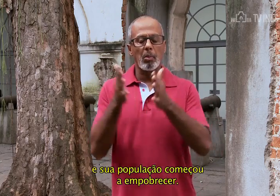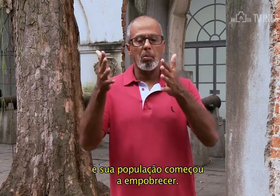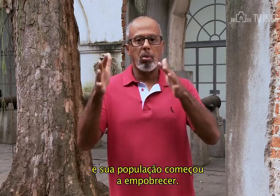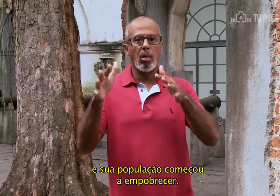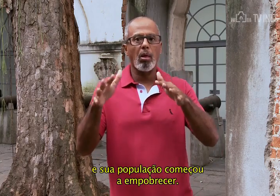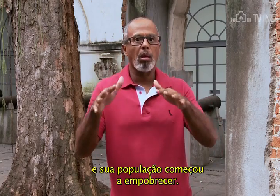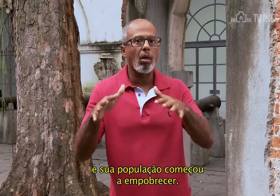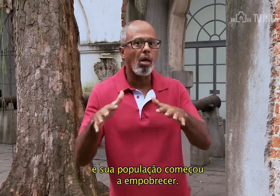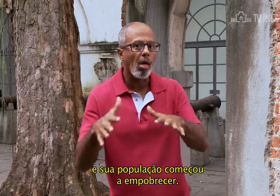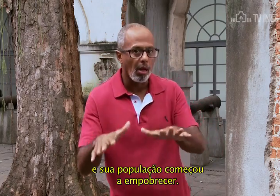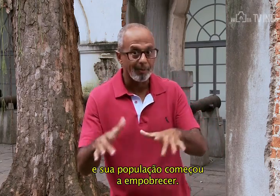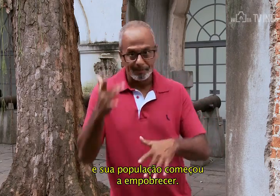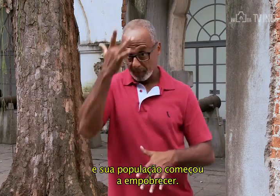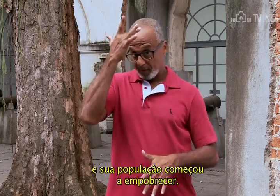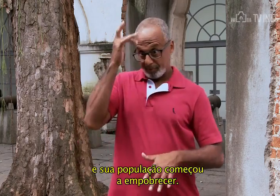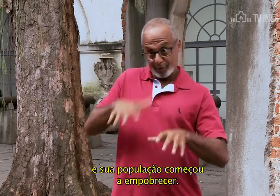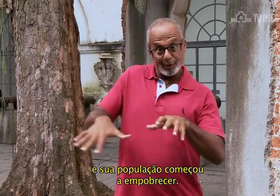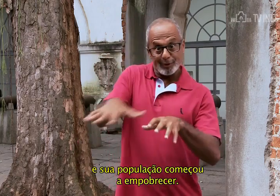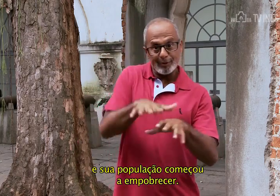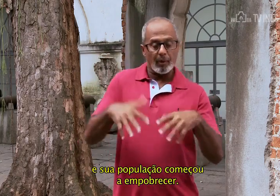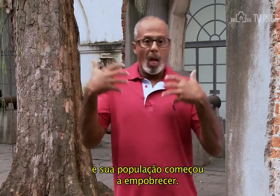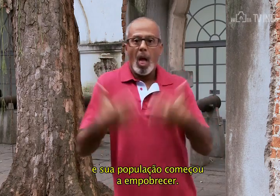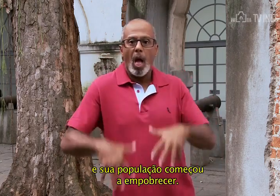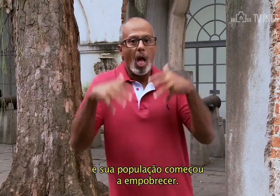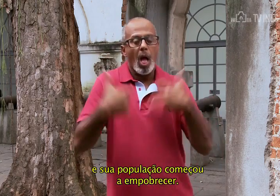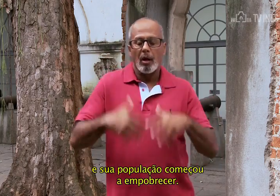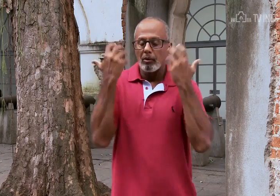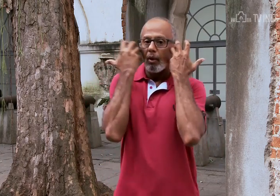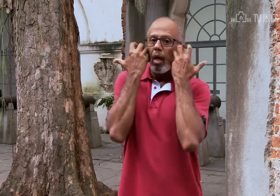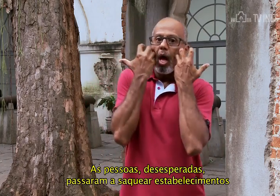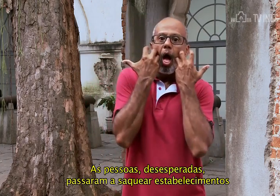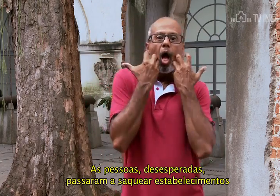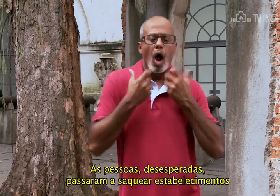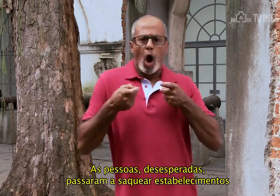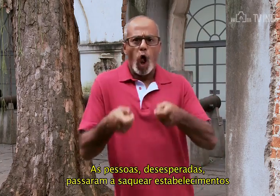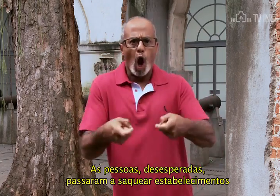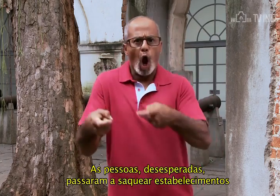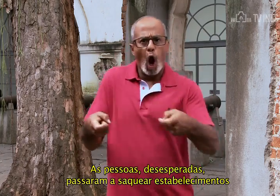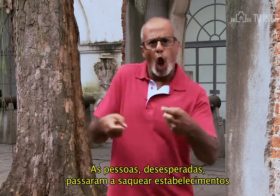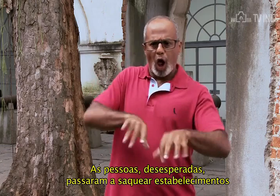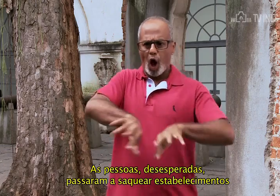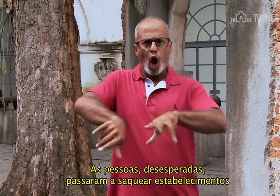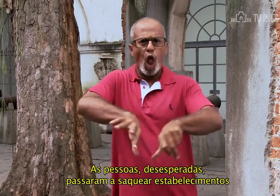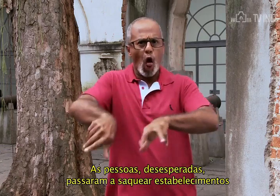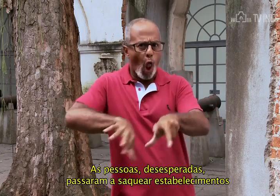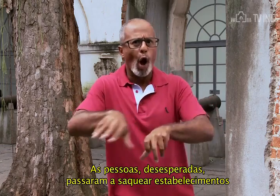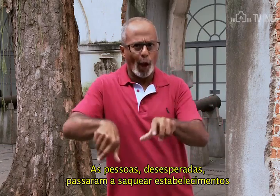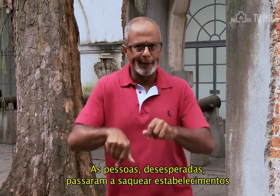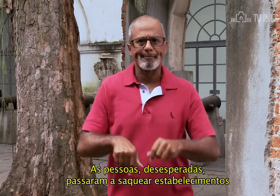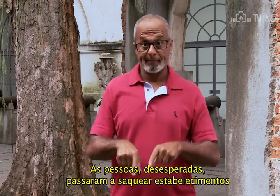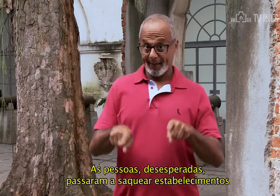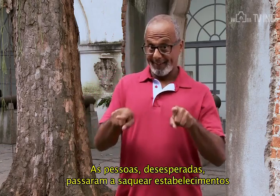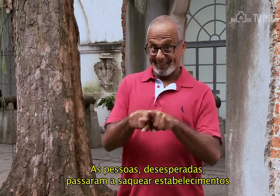e sua população começou a empobrecer. As pessoas desesperadas passaram a